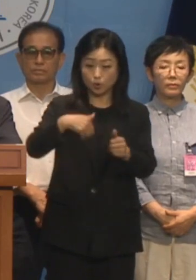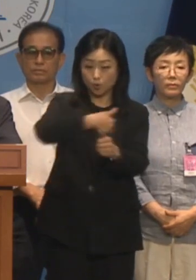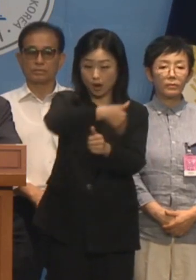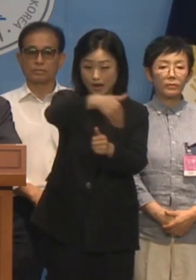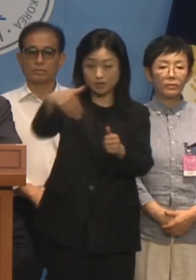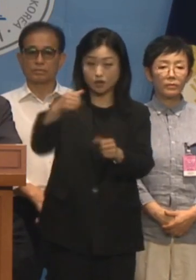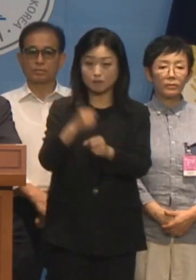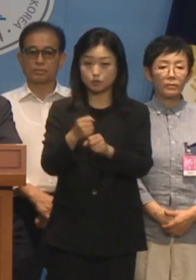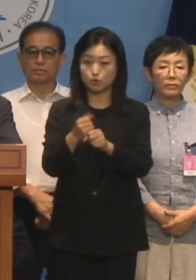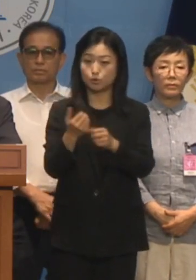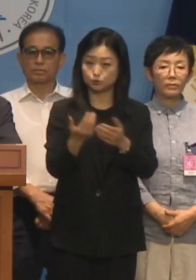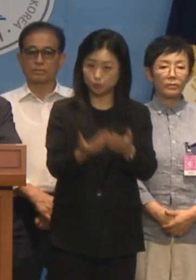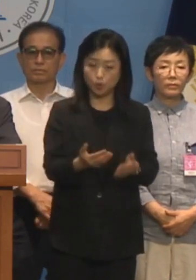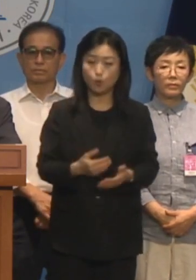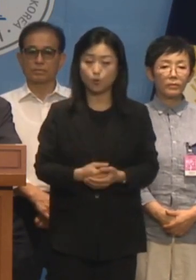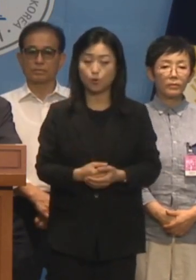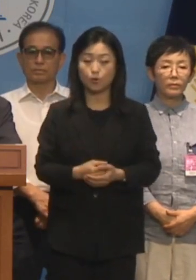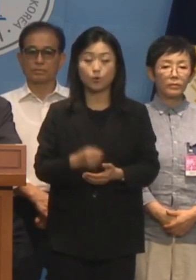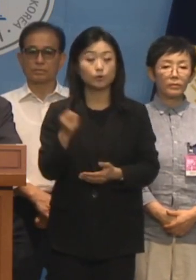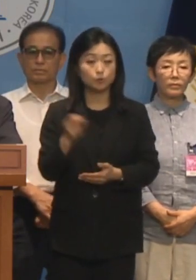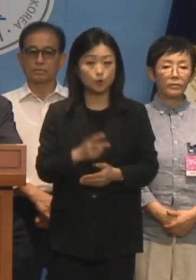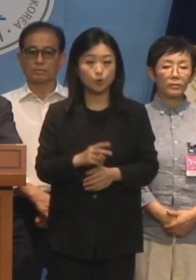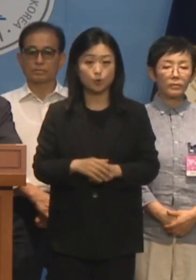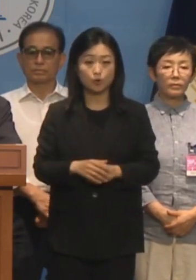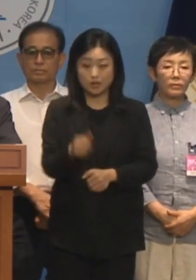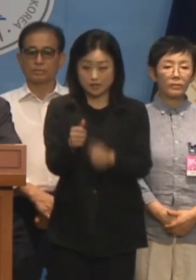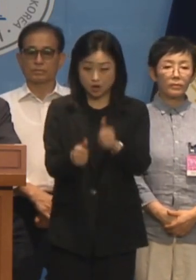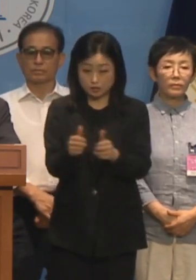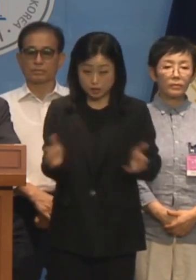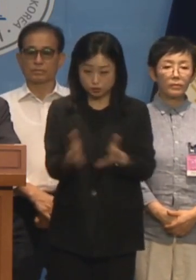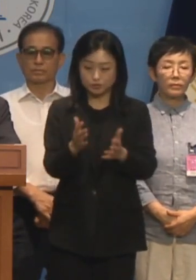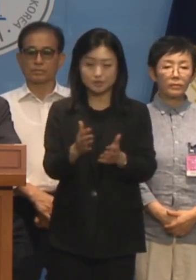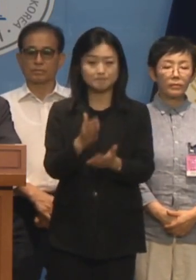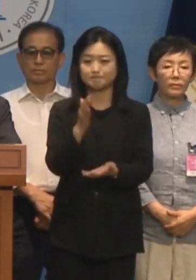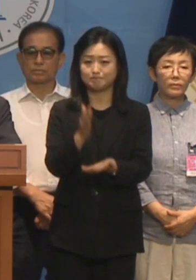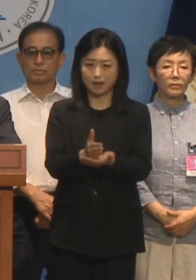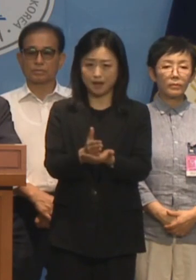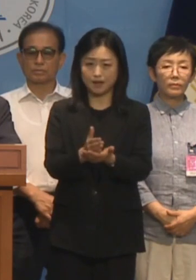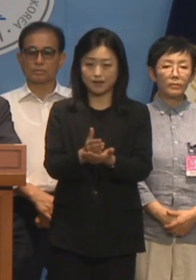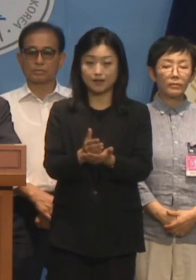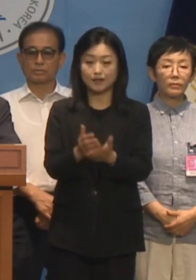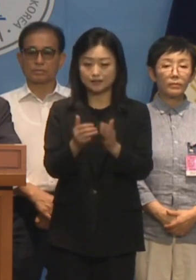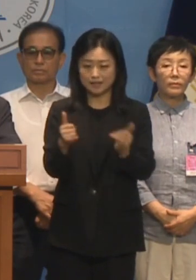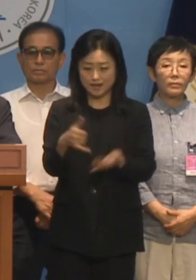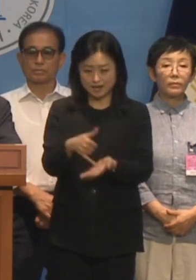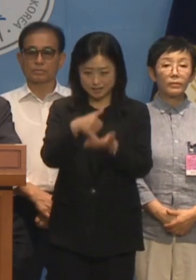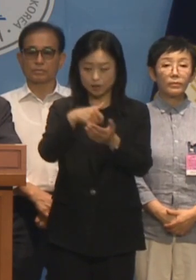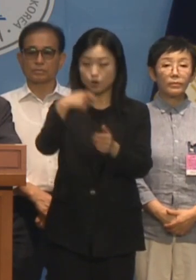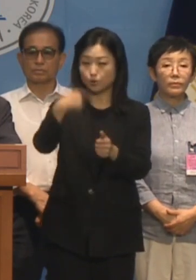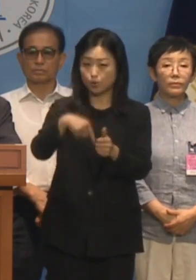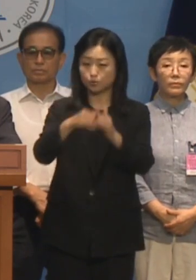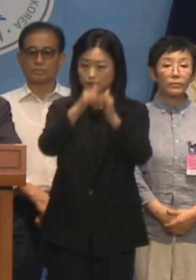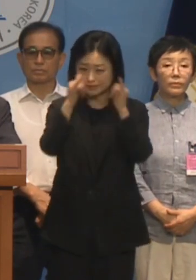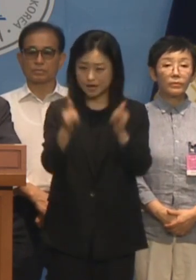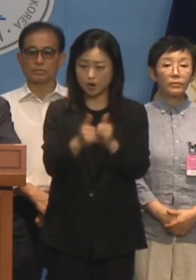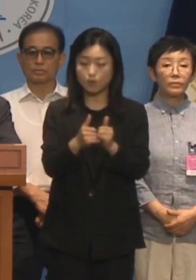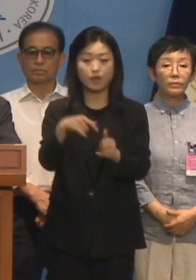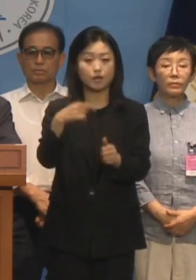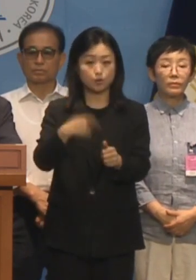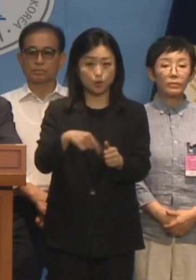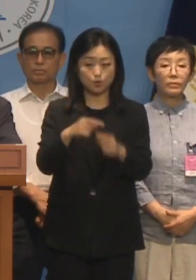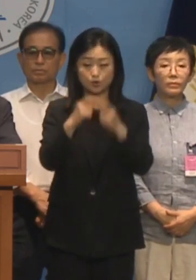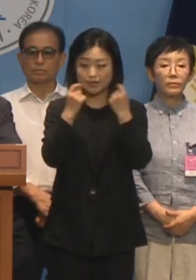만들어 놓고 몰인간적 경쟁주의를 타파하는 인성교육과 사회교육 그리고